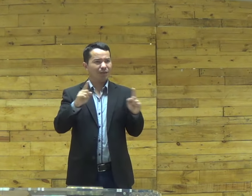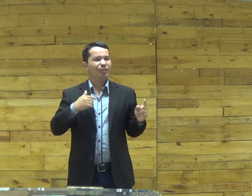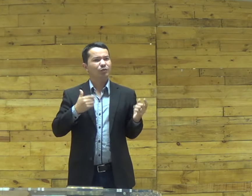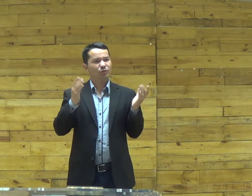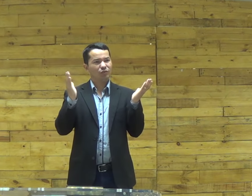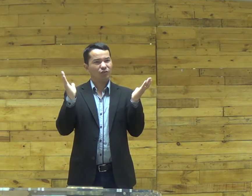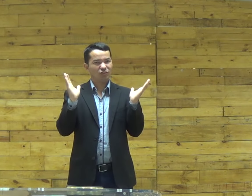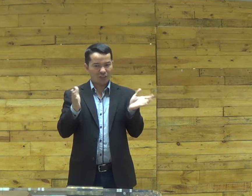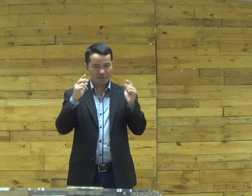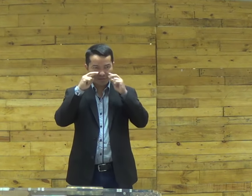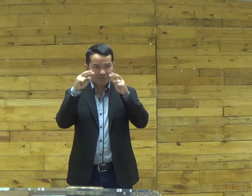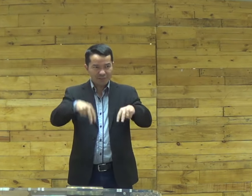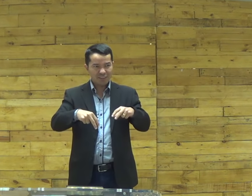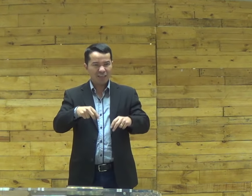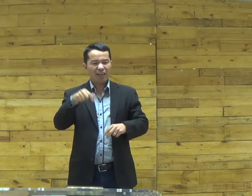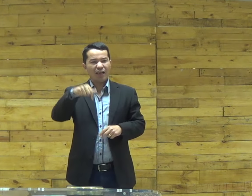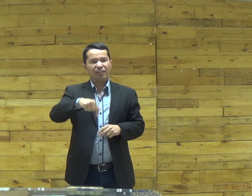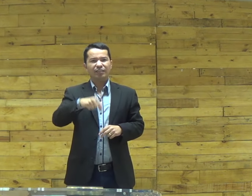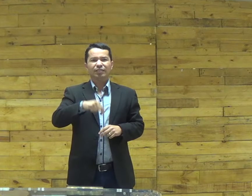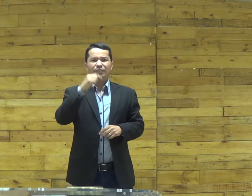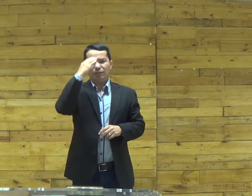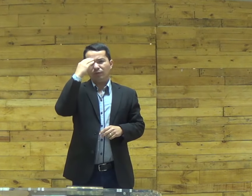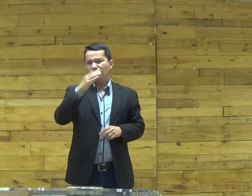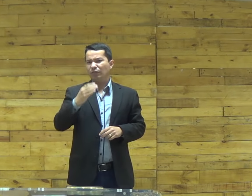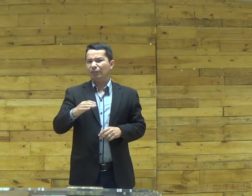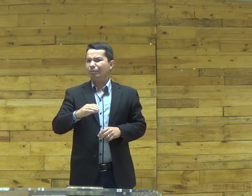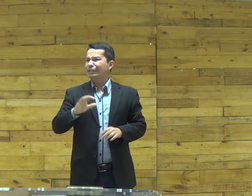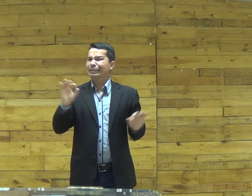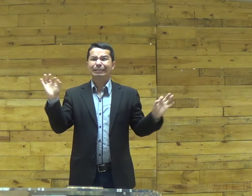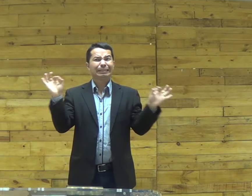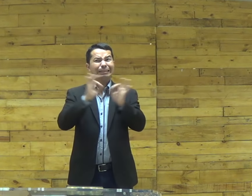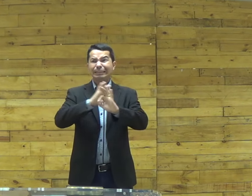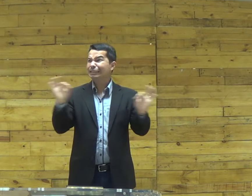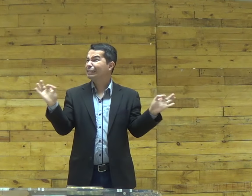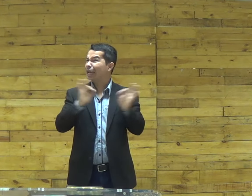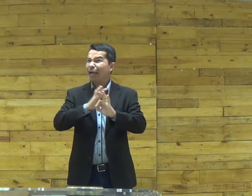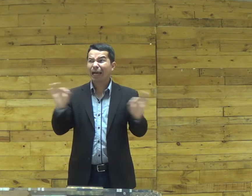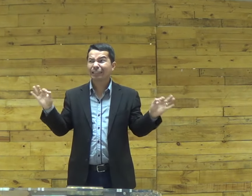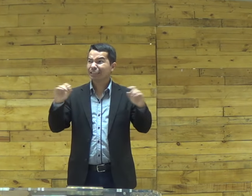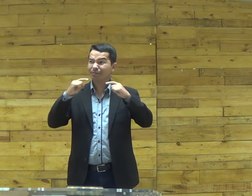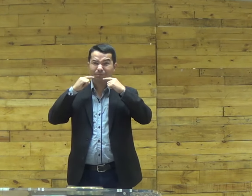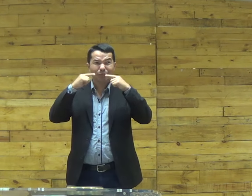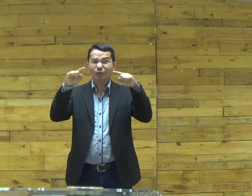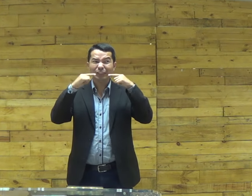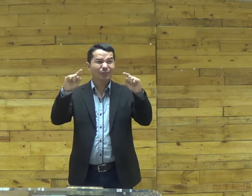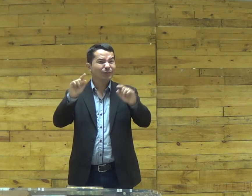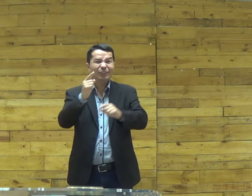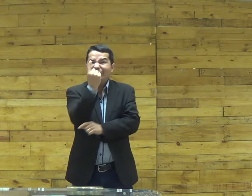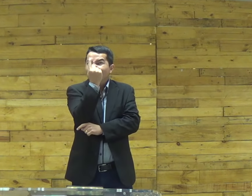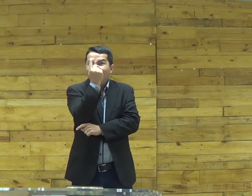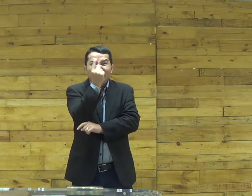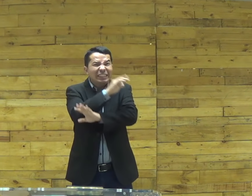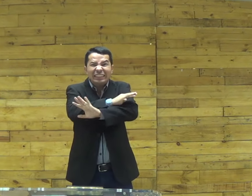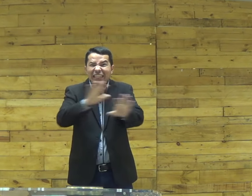Pois então, é complicado. Mas eu já vi aqui em Curitiba e eu não vi